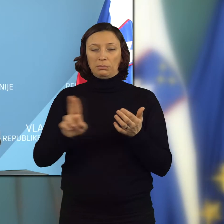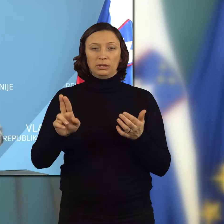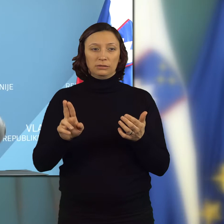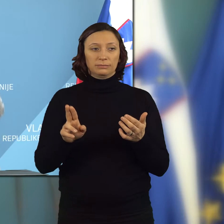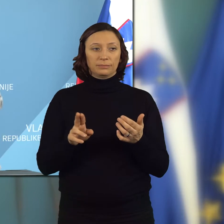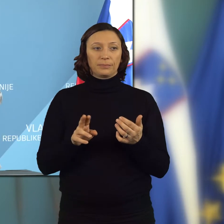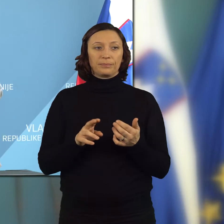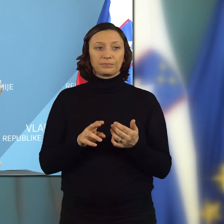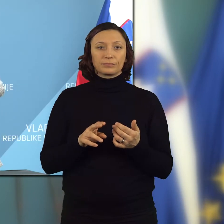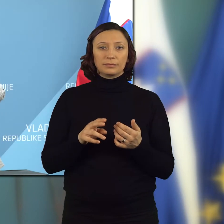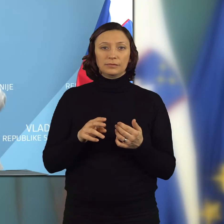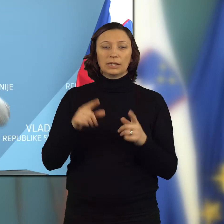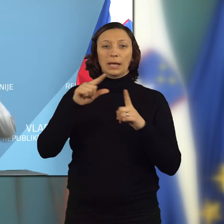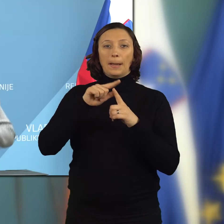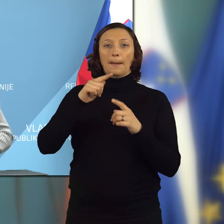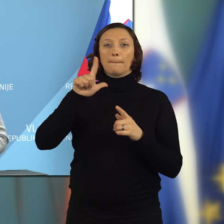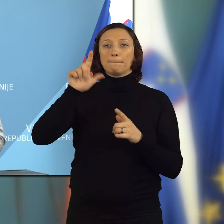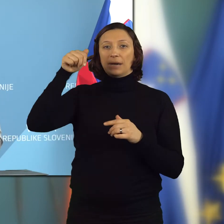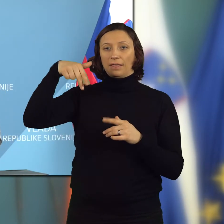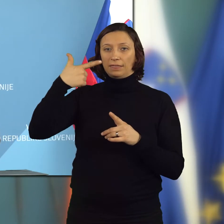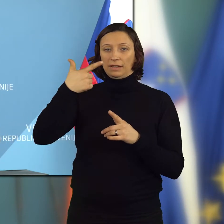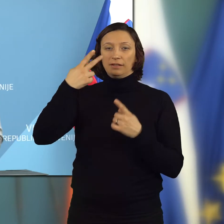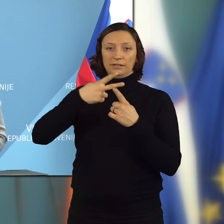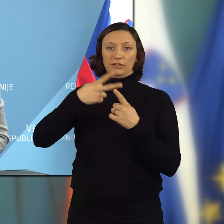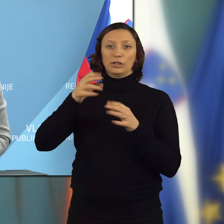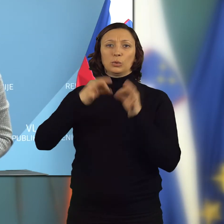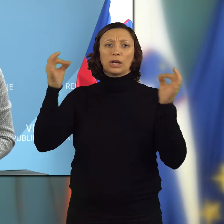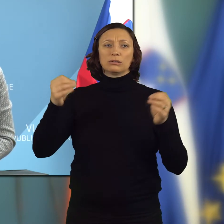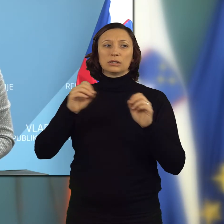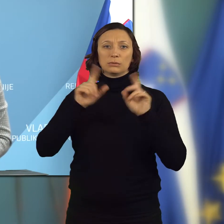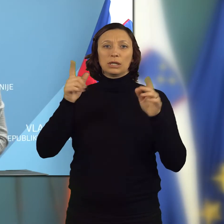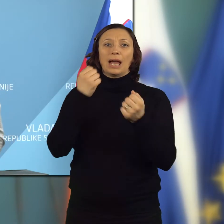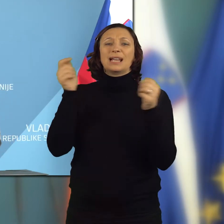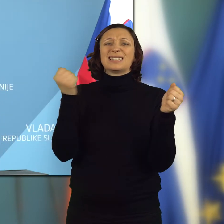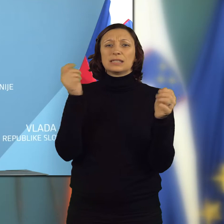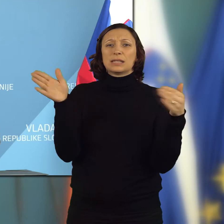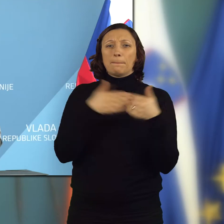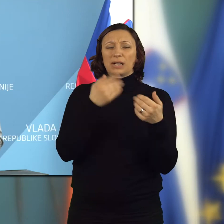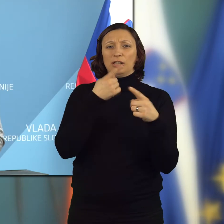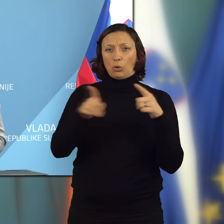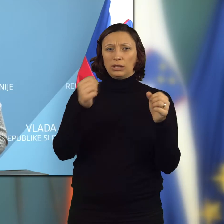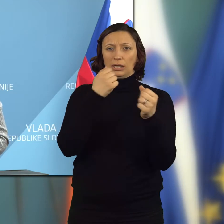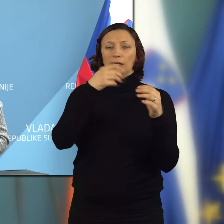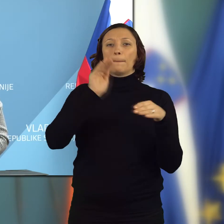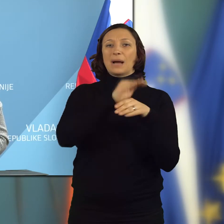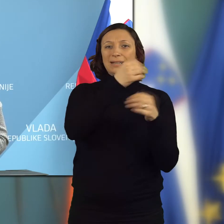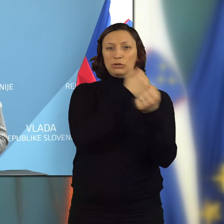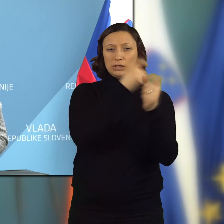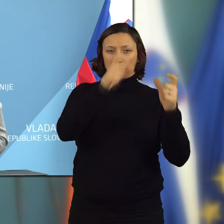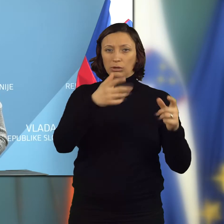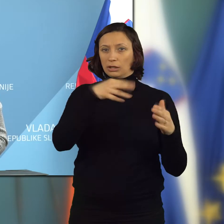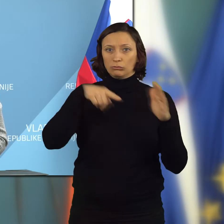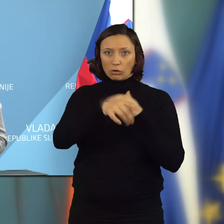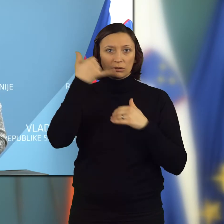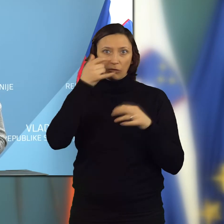TV, izvolite. Martin Planet TV. Zdaj pojavilo se vse v javnosti fotografije zaprtega oddelka mariborskih